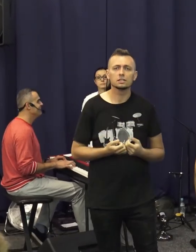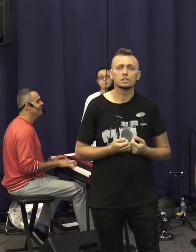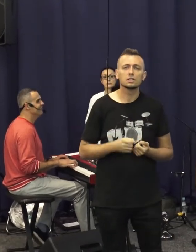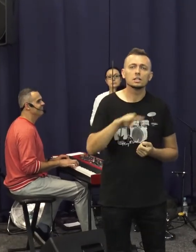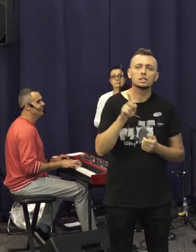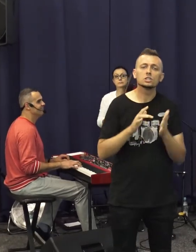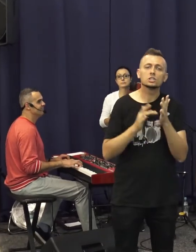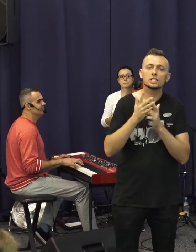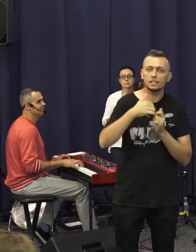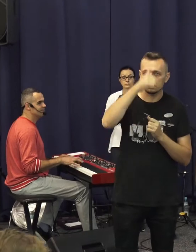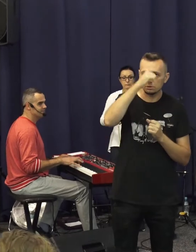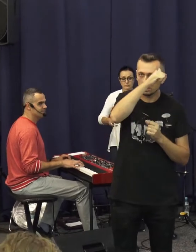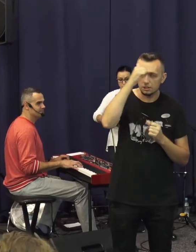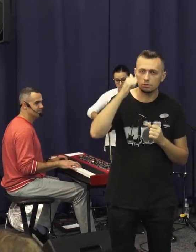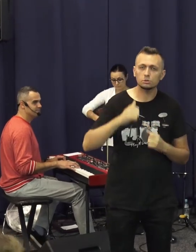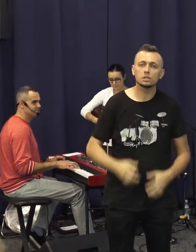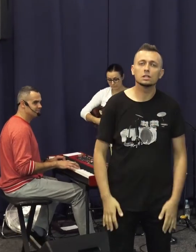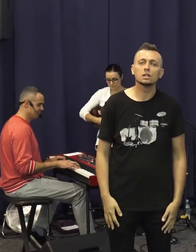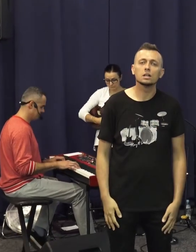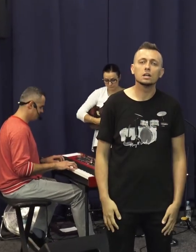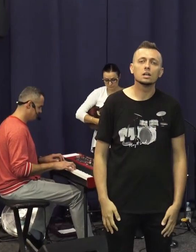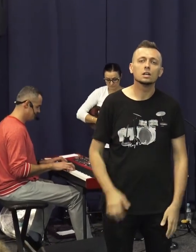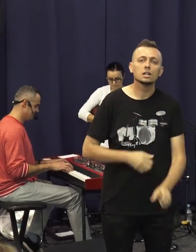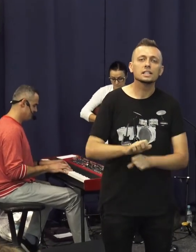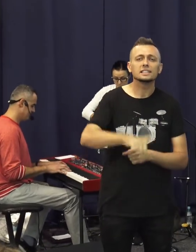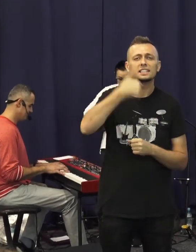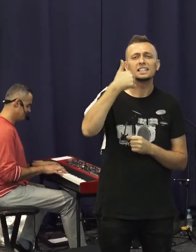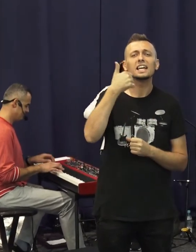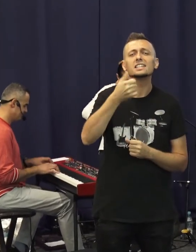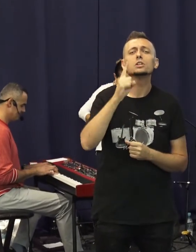że Jezus Chrystus jest jedyną prawdą,